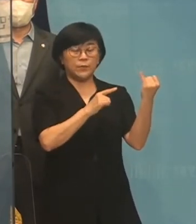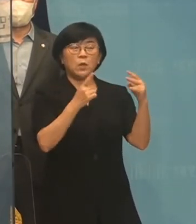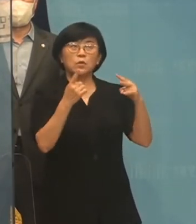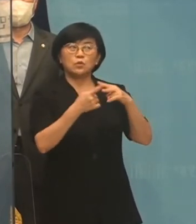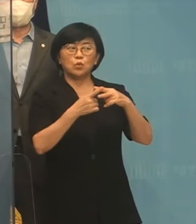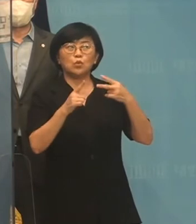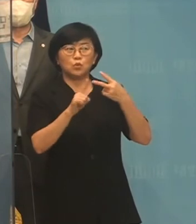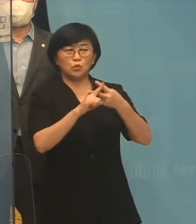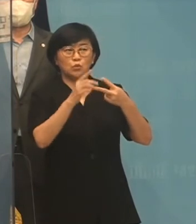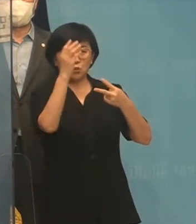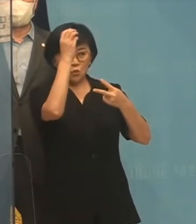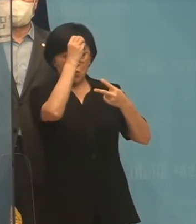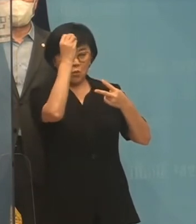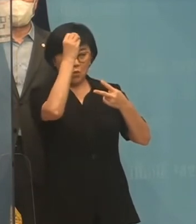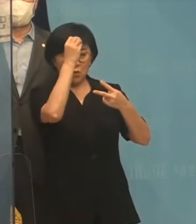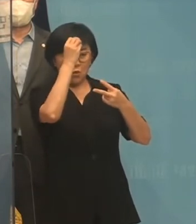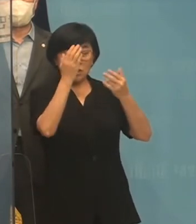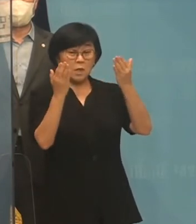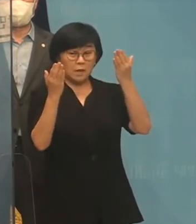초중고등학교